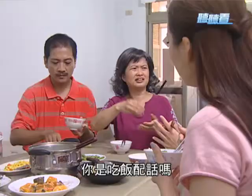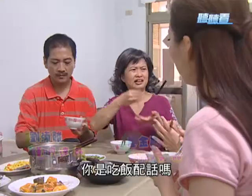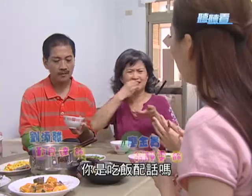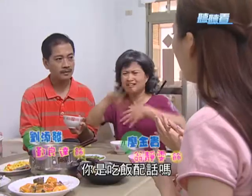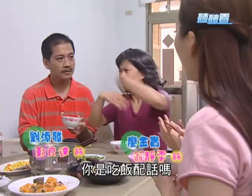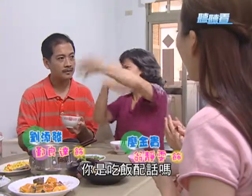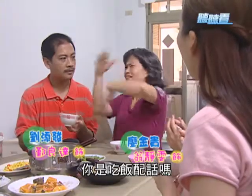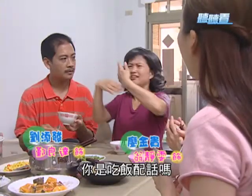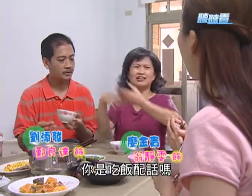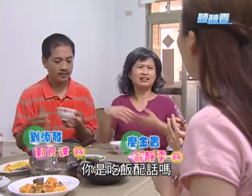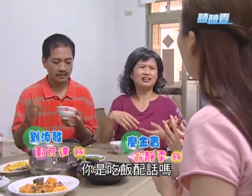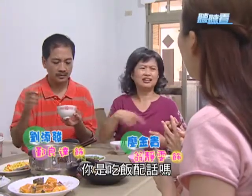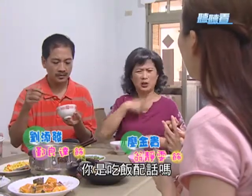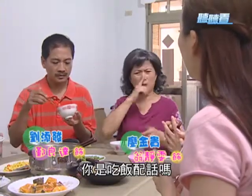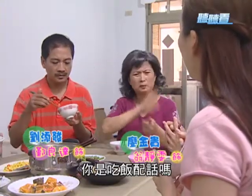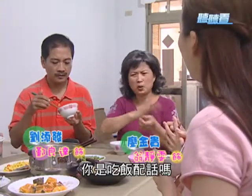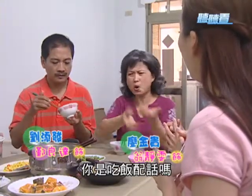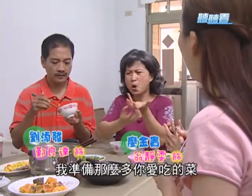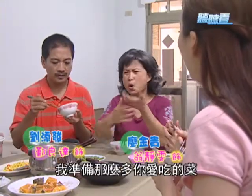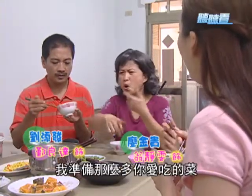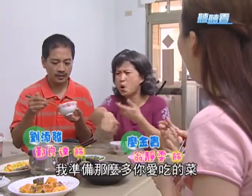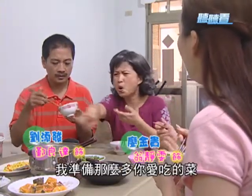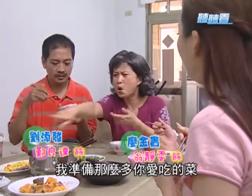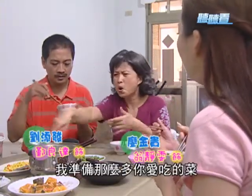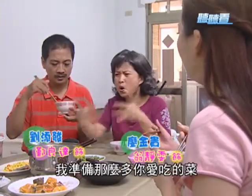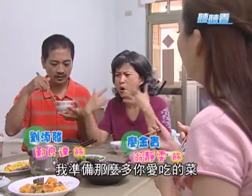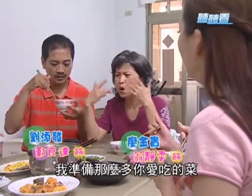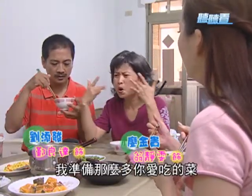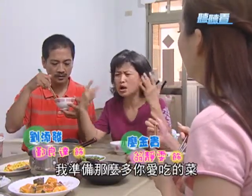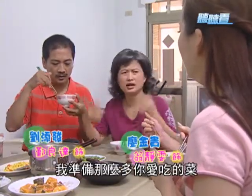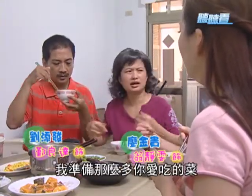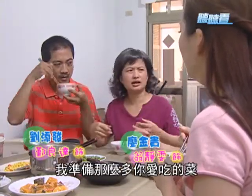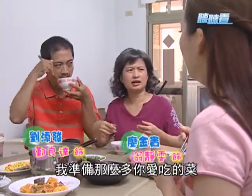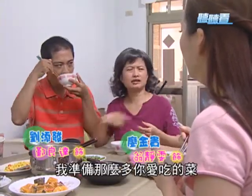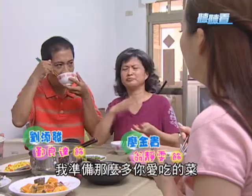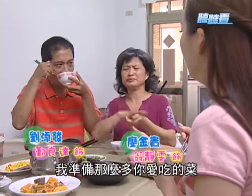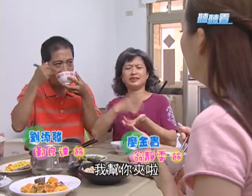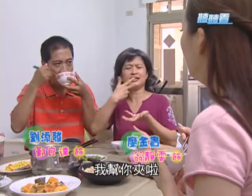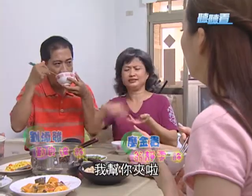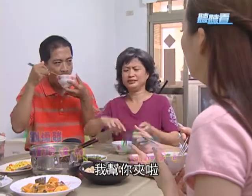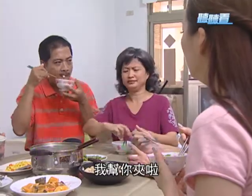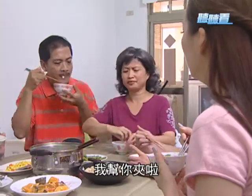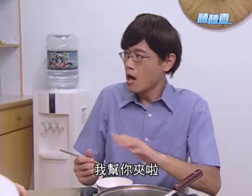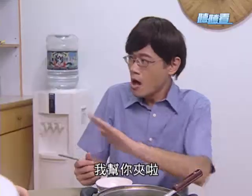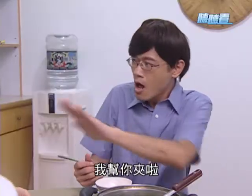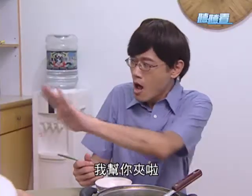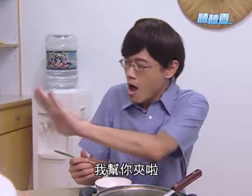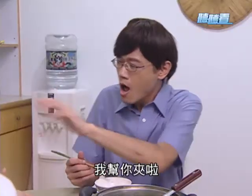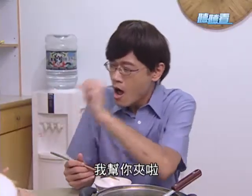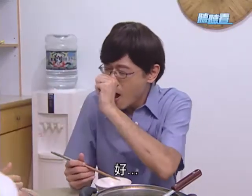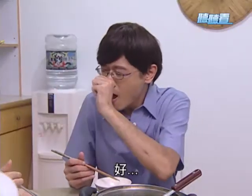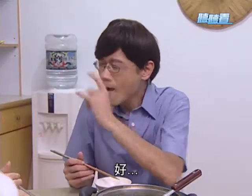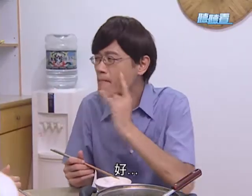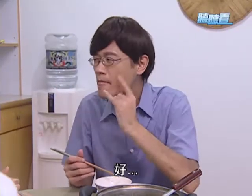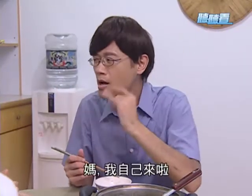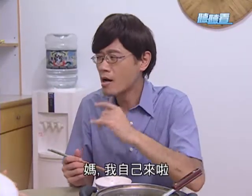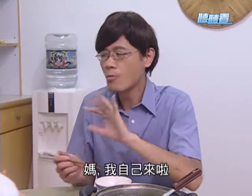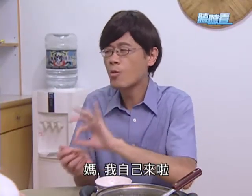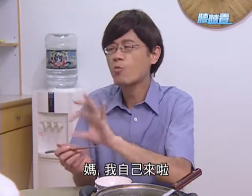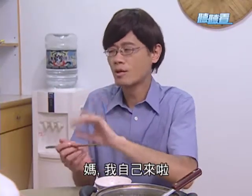你是吃饭配话吗？啊，我准备那么多你爱吃的菜吼，啊，我帮你夹啦。 啊，好好，妈，我自己来